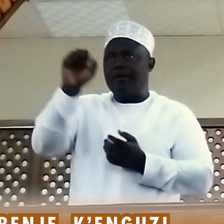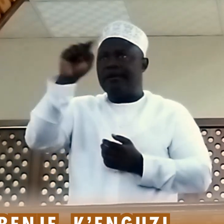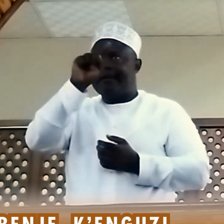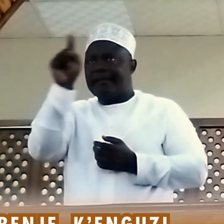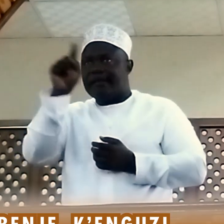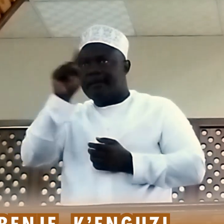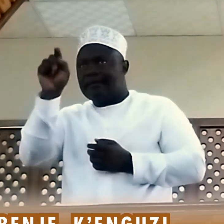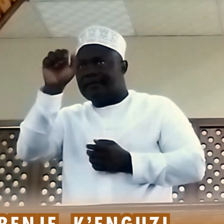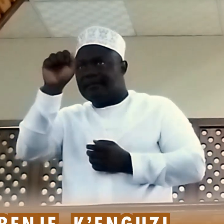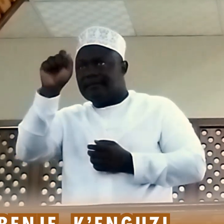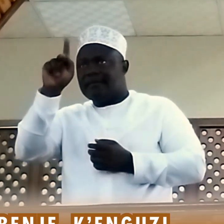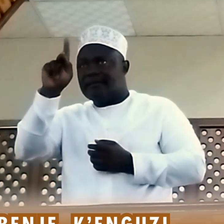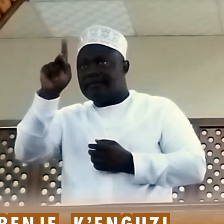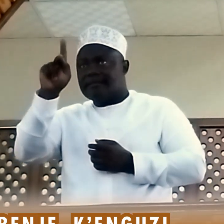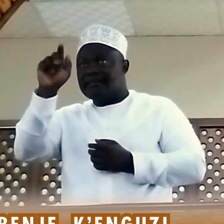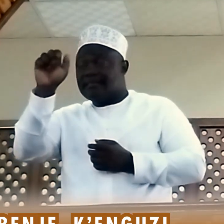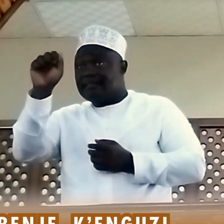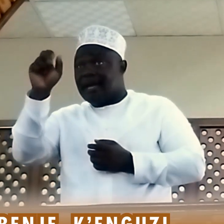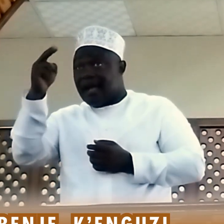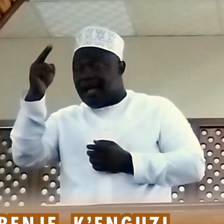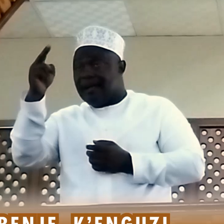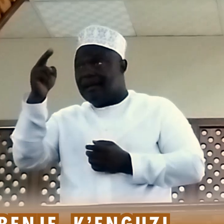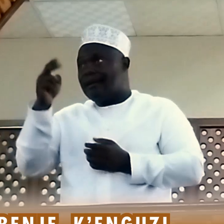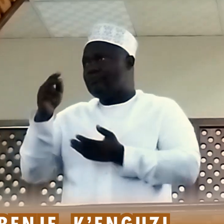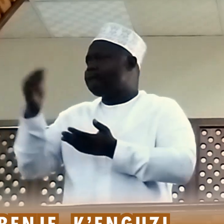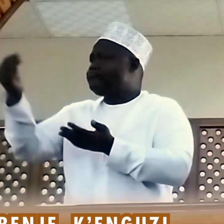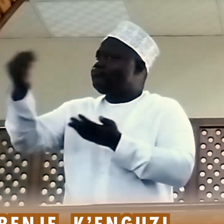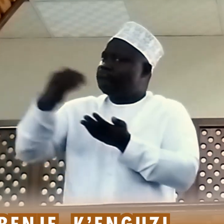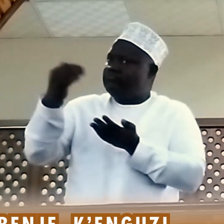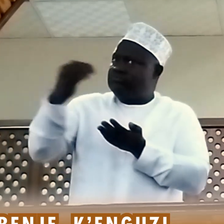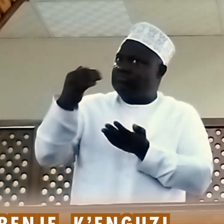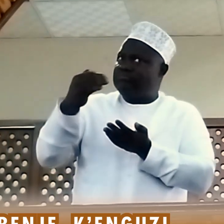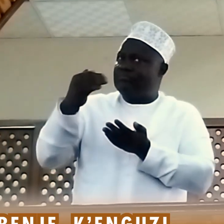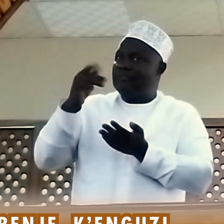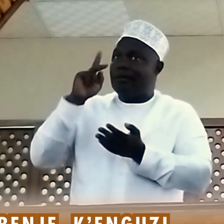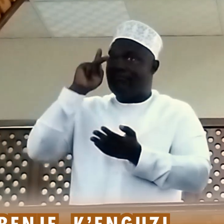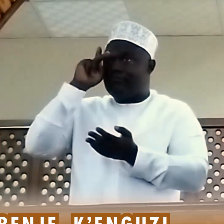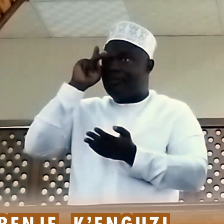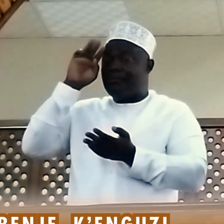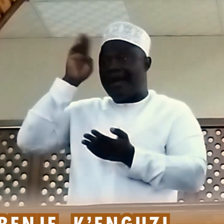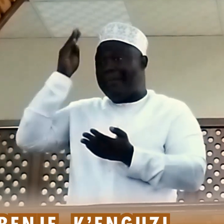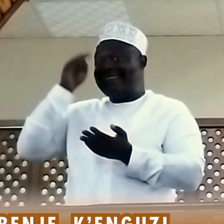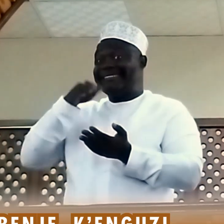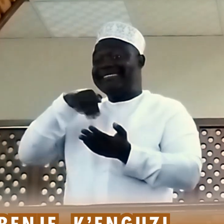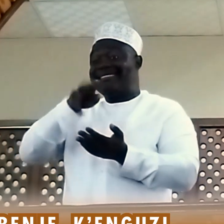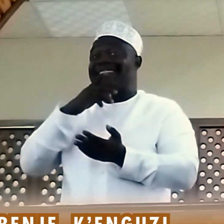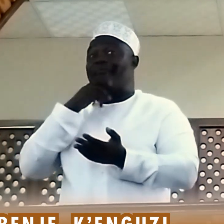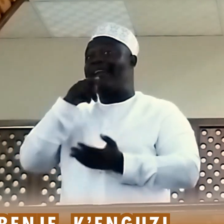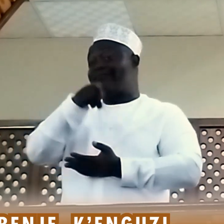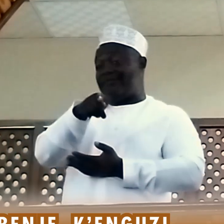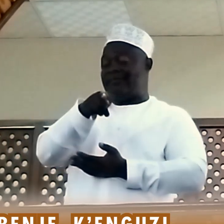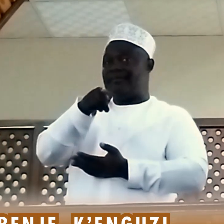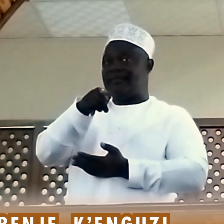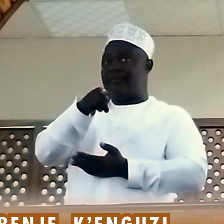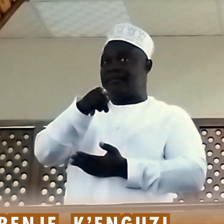yamutuma agenda asolooza ezzaka awantu naye falamma qadima